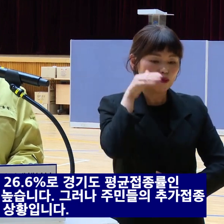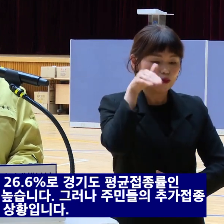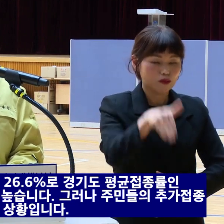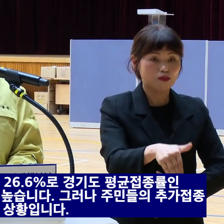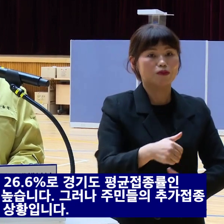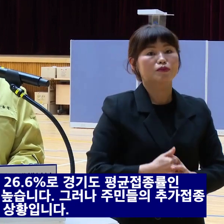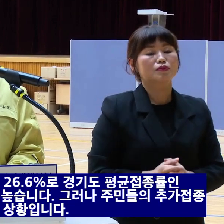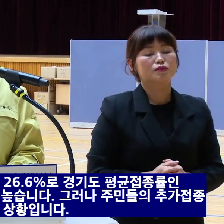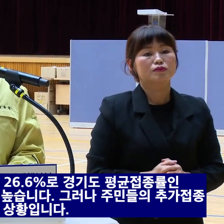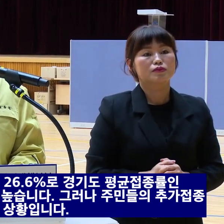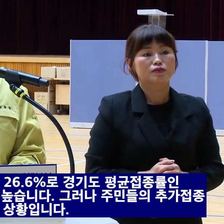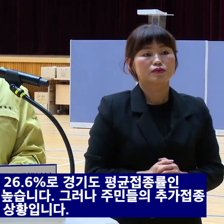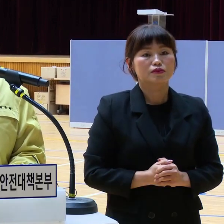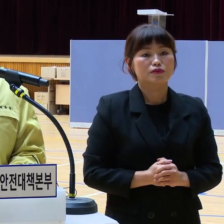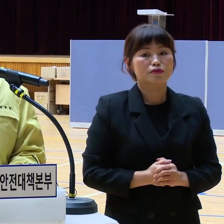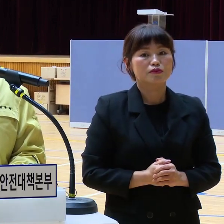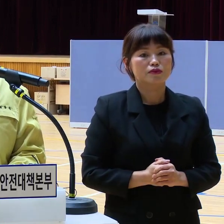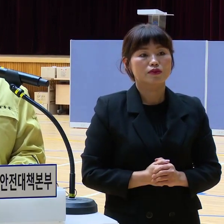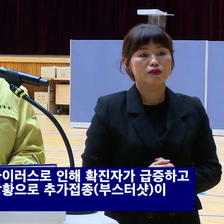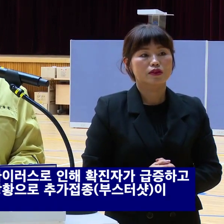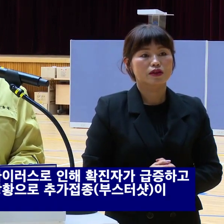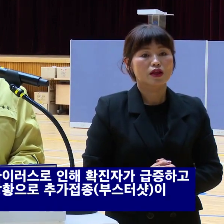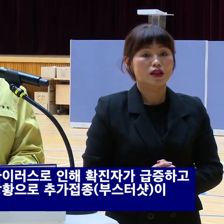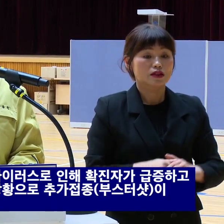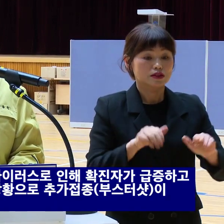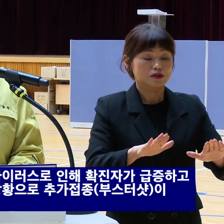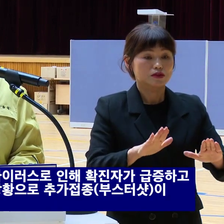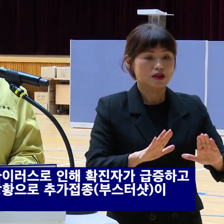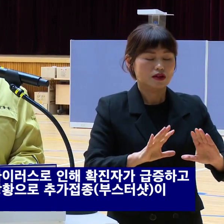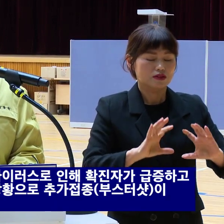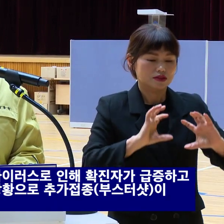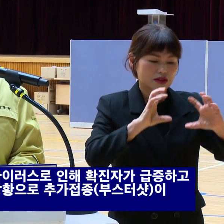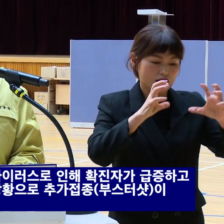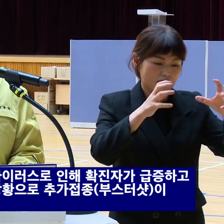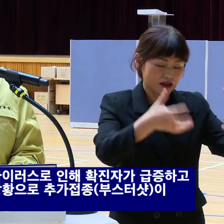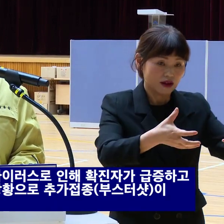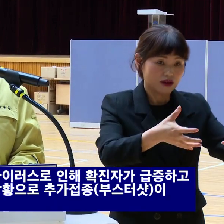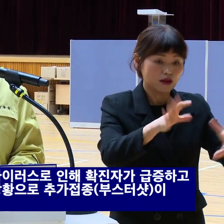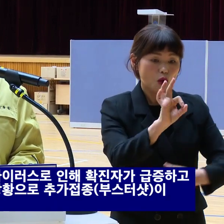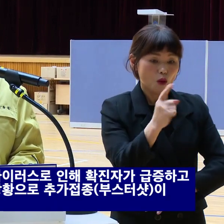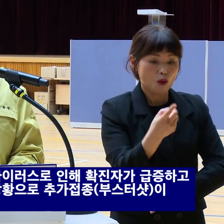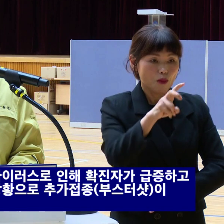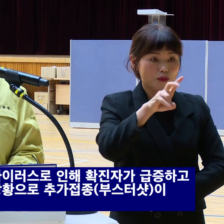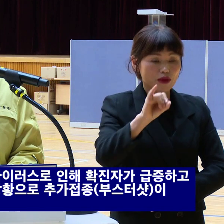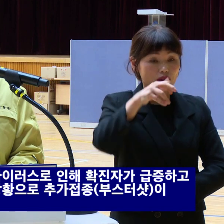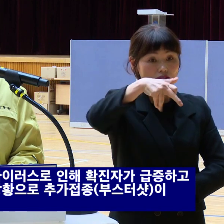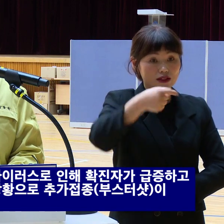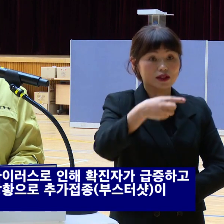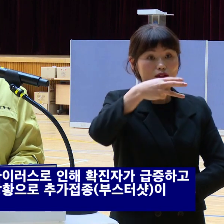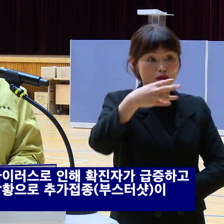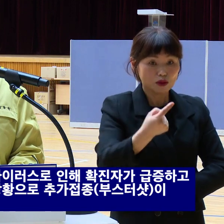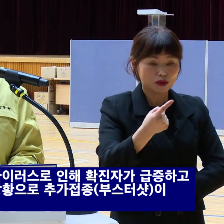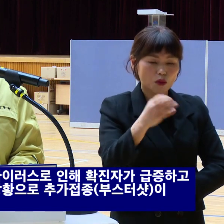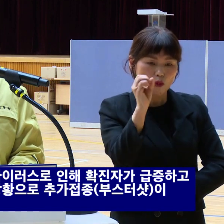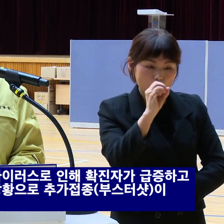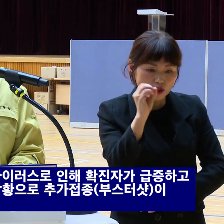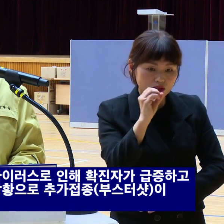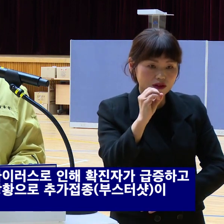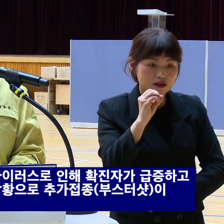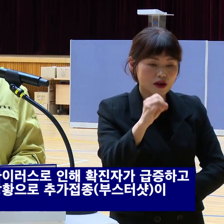상황입니다. 현재 전 세계적으로 오미크론 등 변이 바이러스로 인해 확진자가